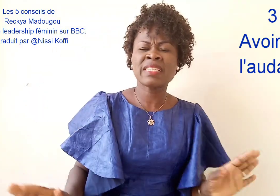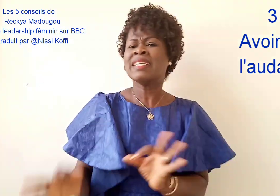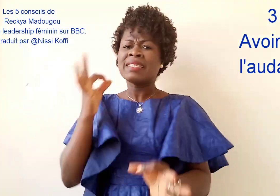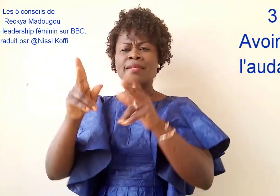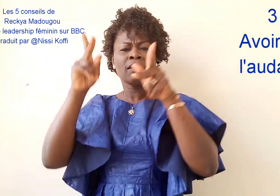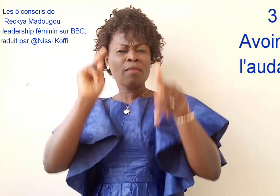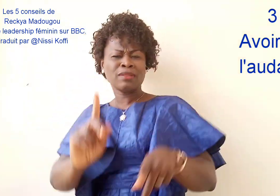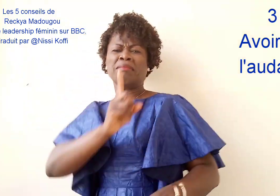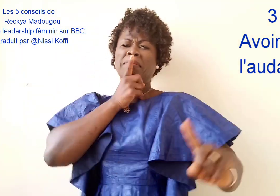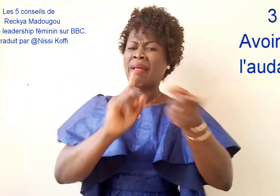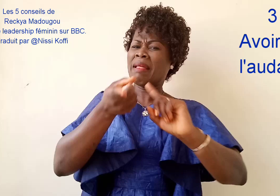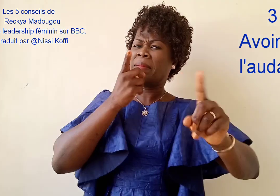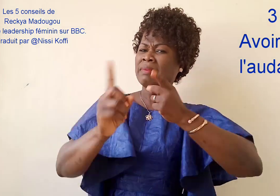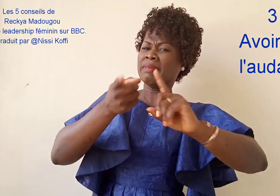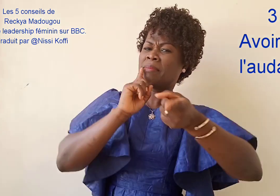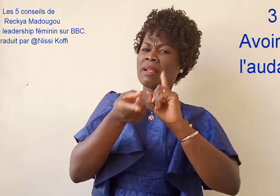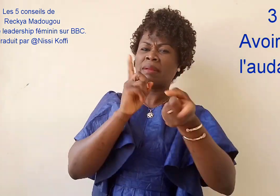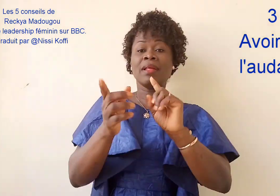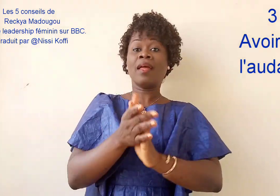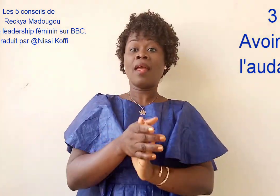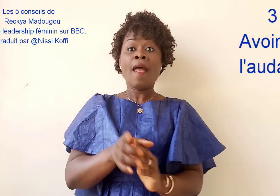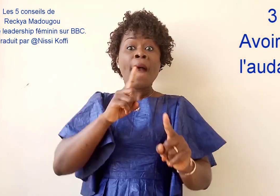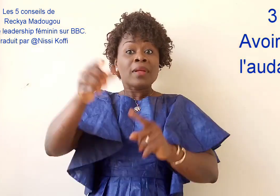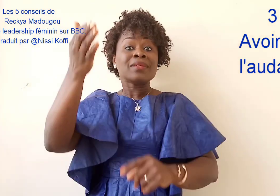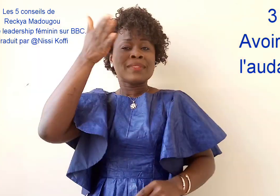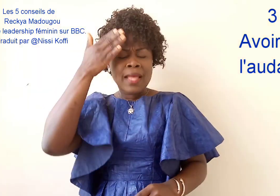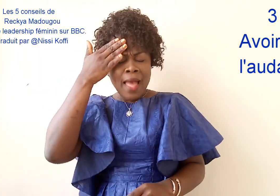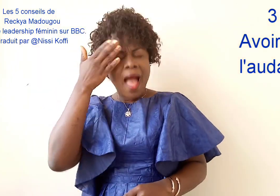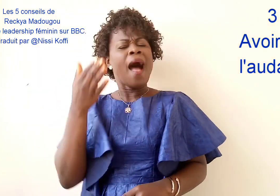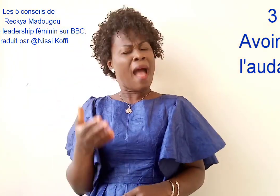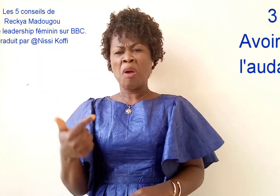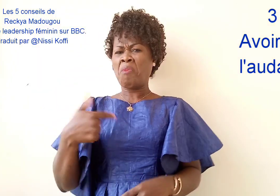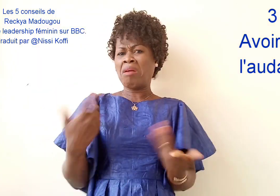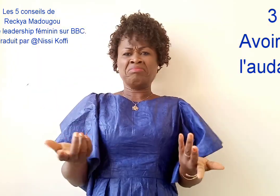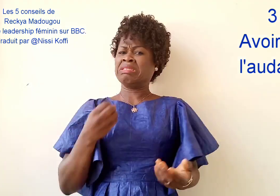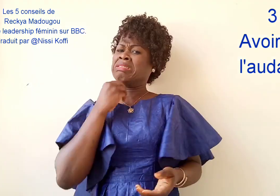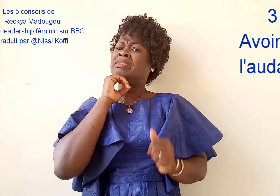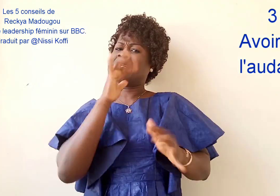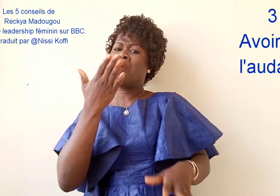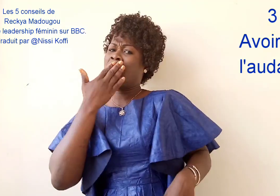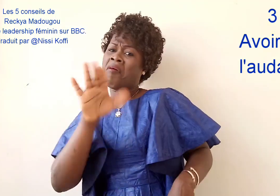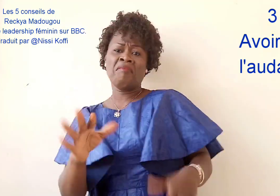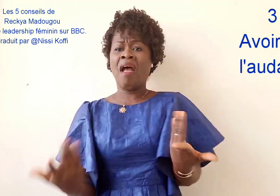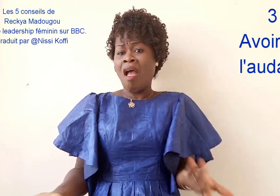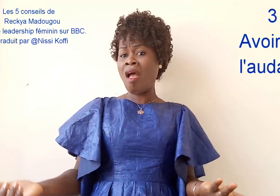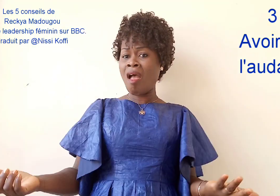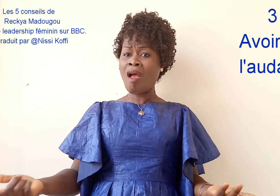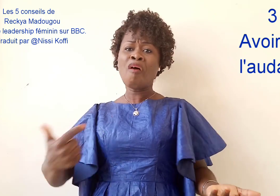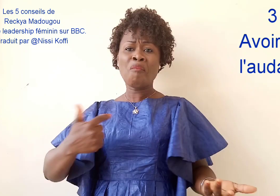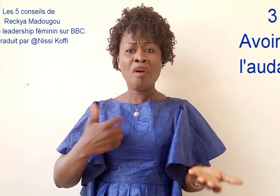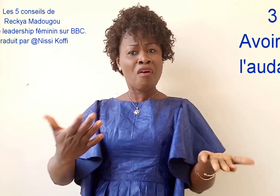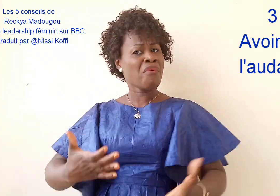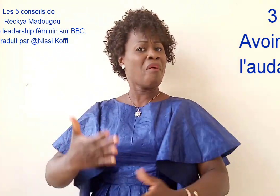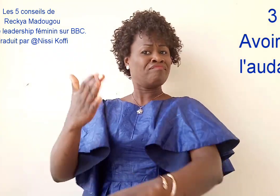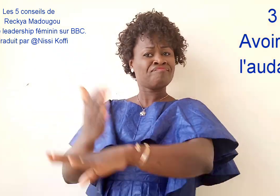là que je veux aller, mais je fonce droit parce que je sais simplement que je ne fais rien de mal, que j'ai juste envie justement d'avancer